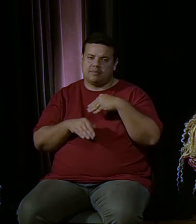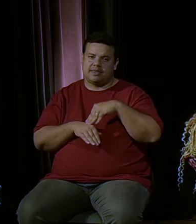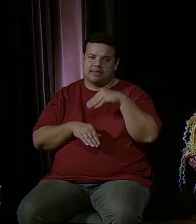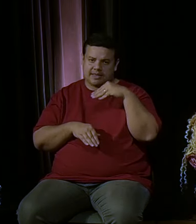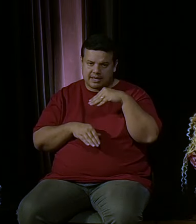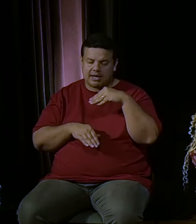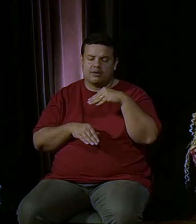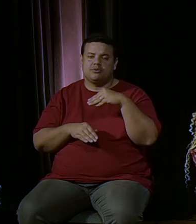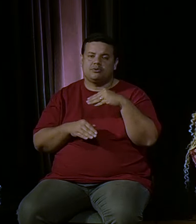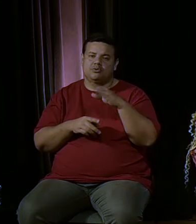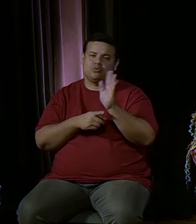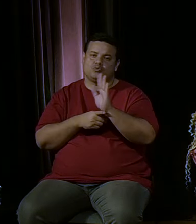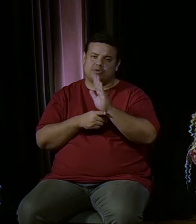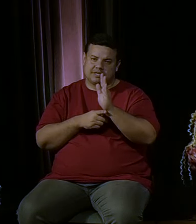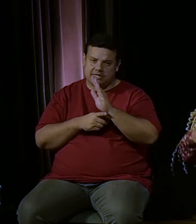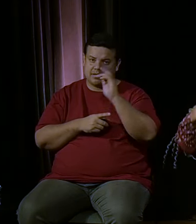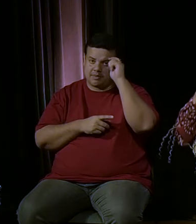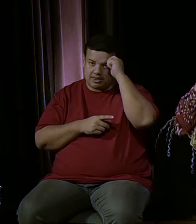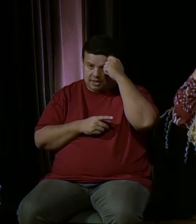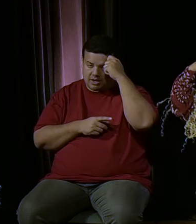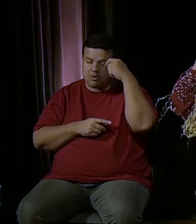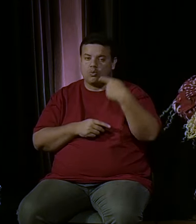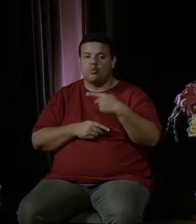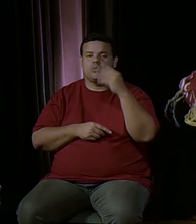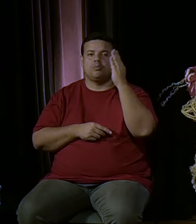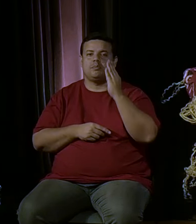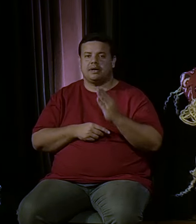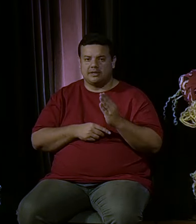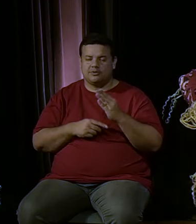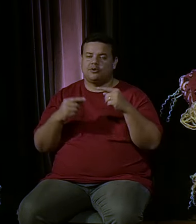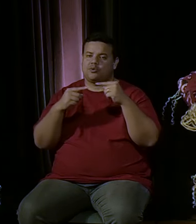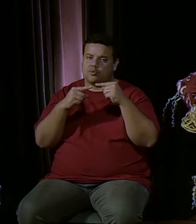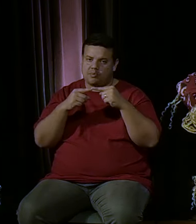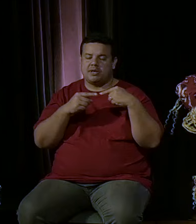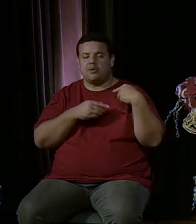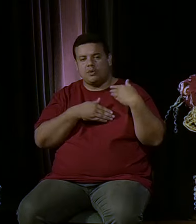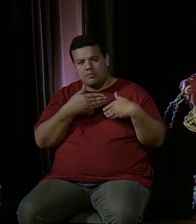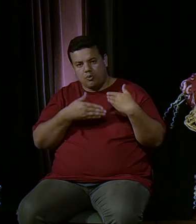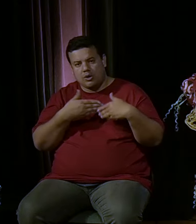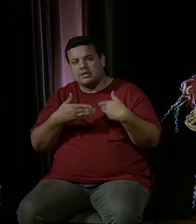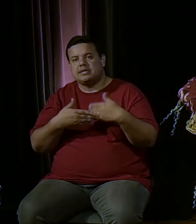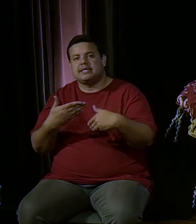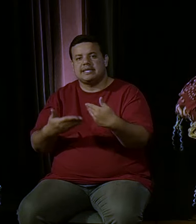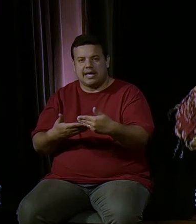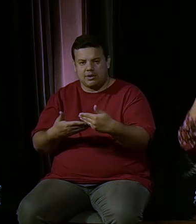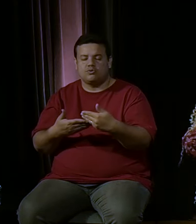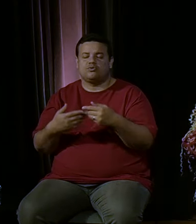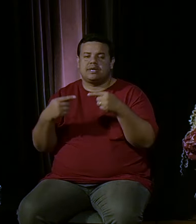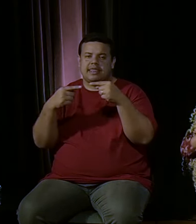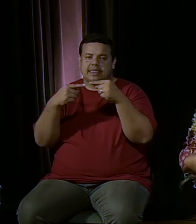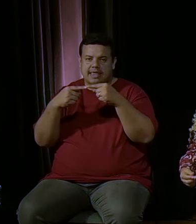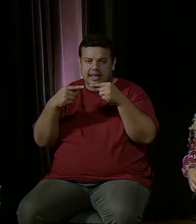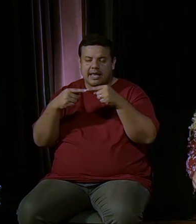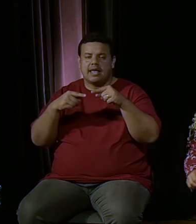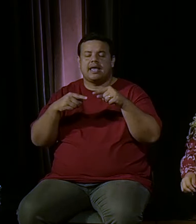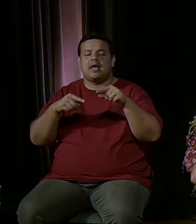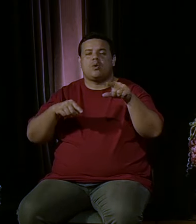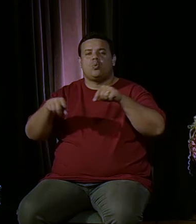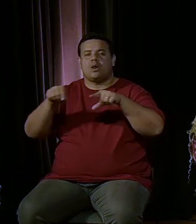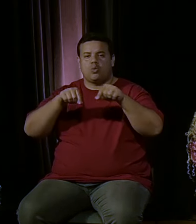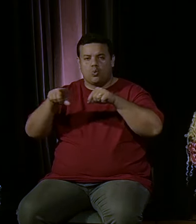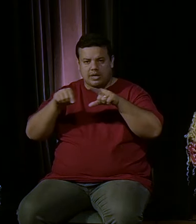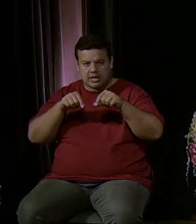especulativa no cinema negro brasileiro, que tem a ver com todo esse processo entre é interligar curadoria e